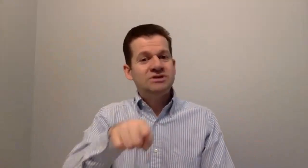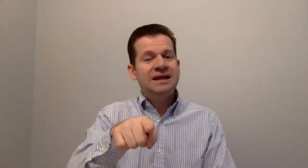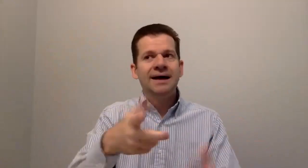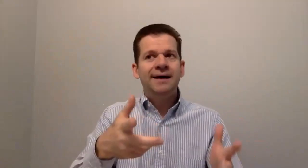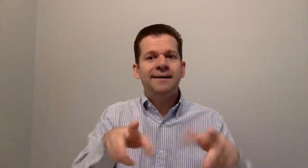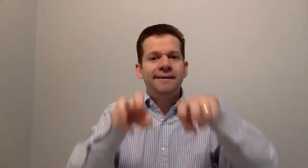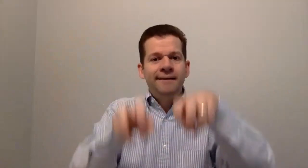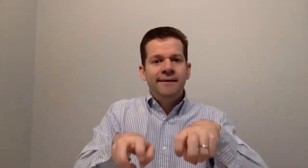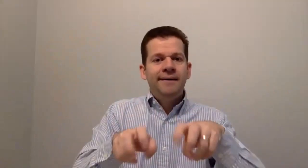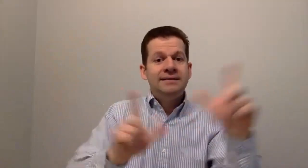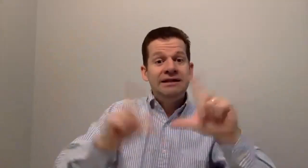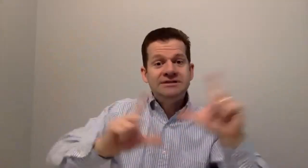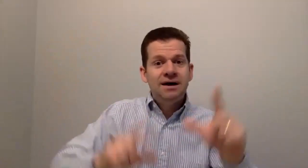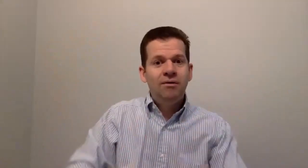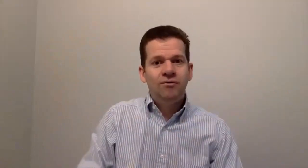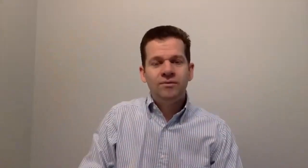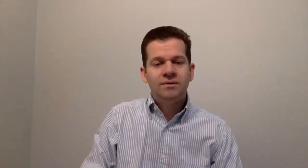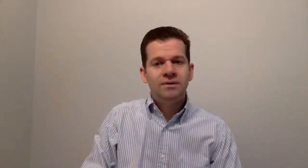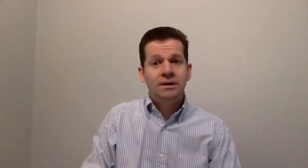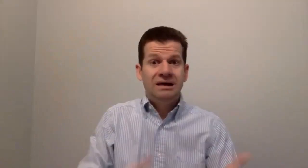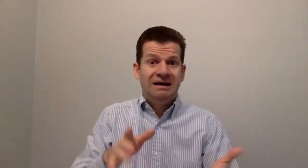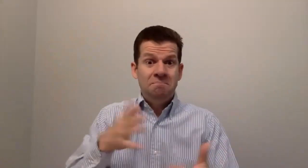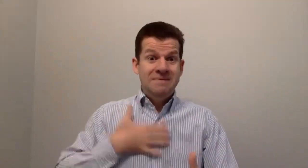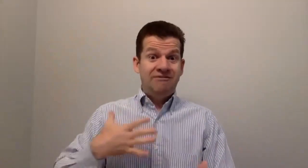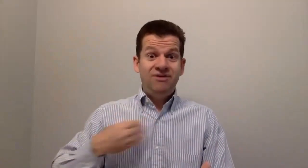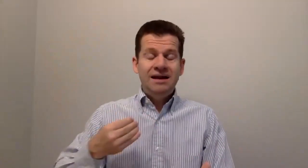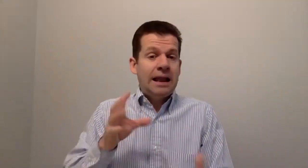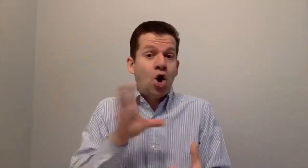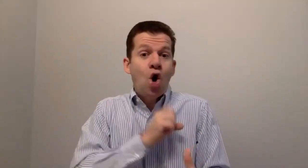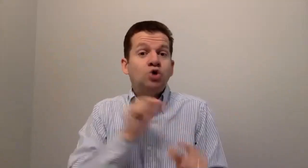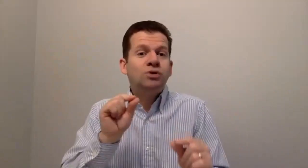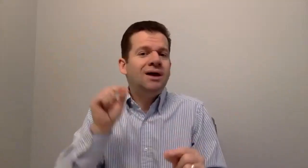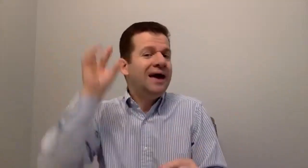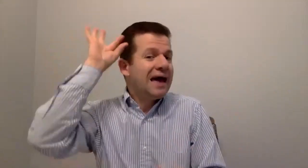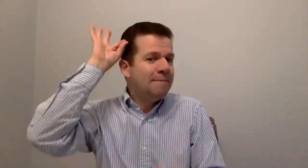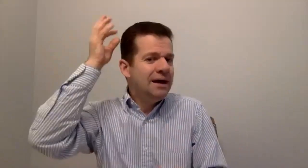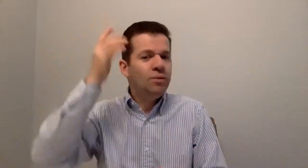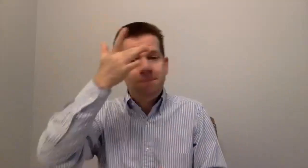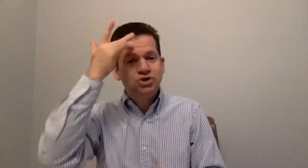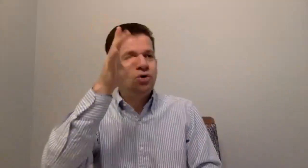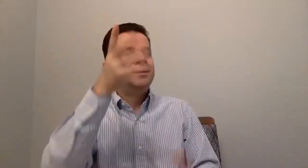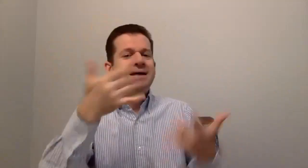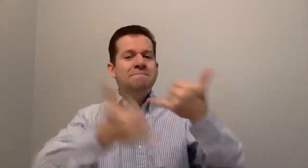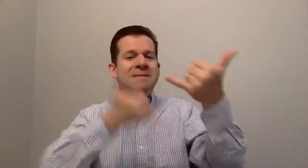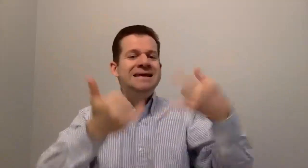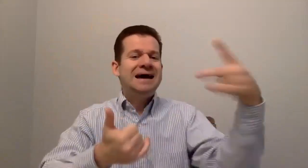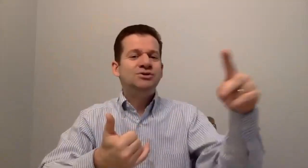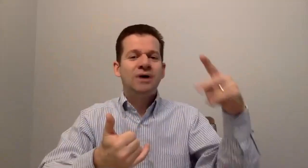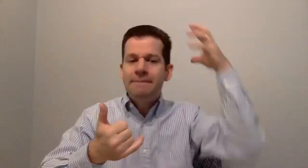tá... Televisão. Minha filha, ela gosta o quê? Cabelo. Pessoa brinca no seu cabelo.